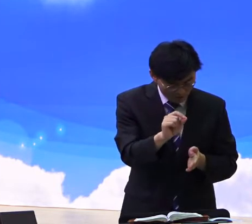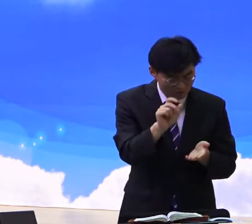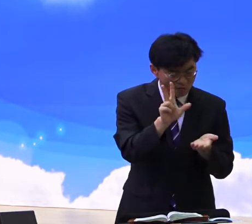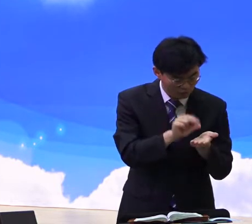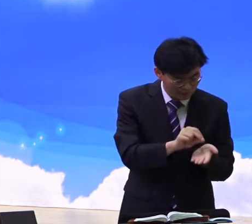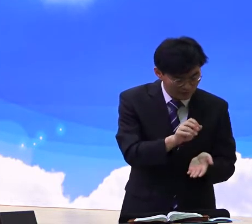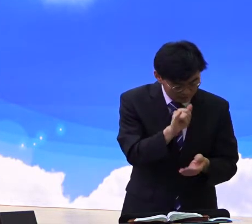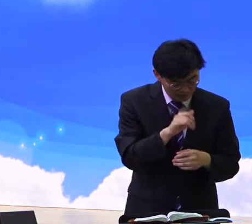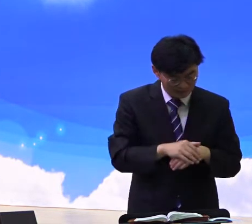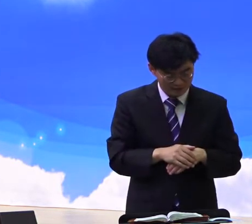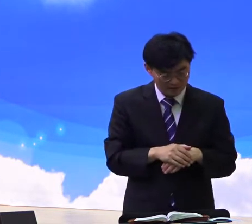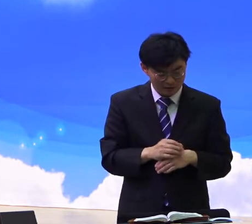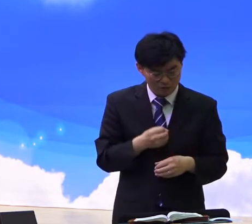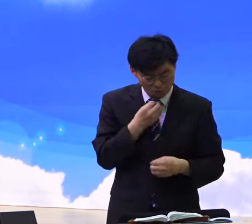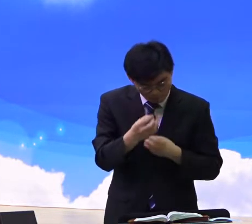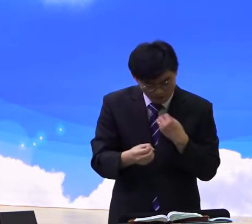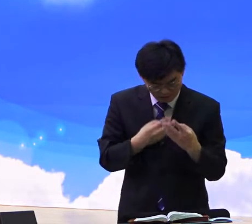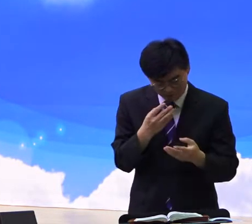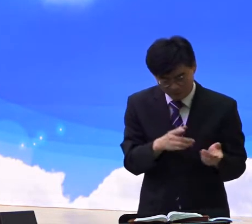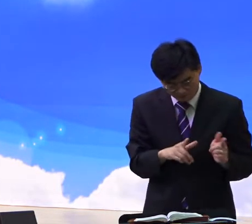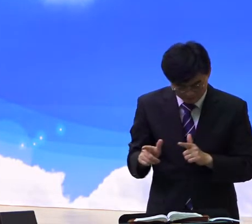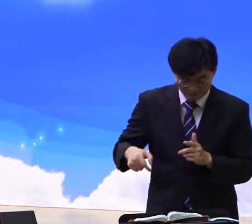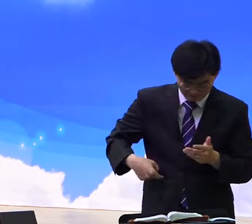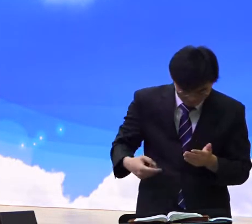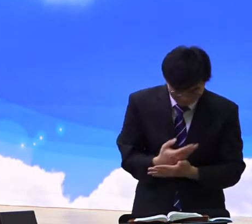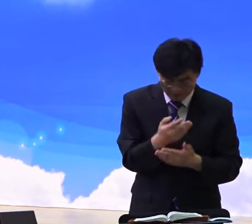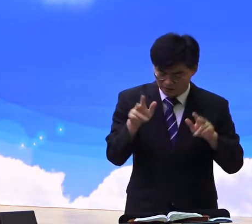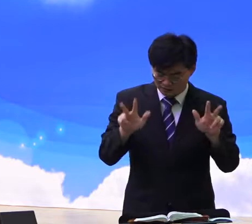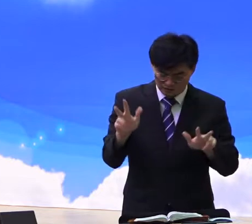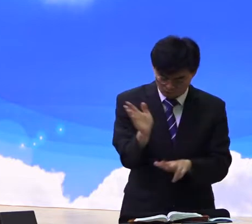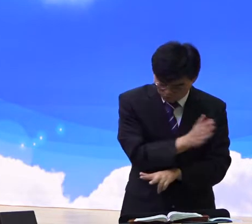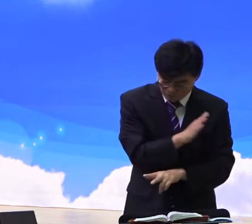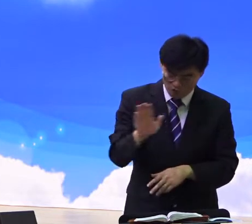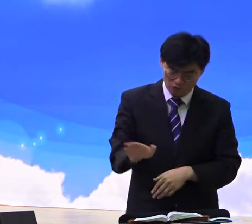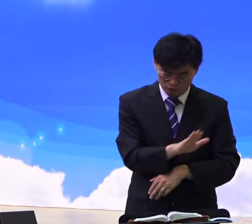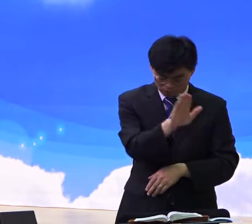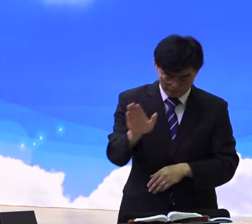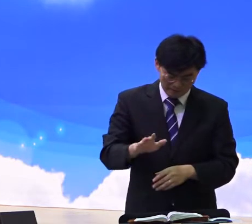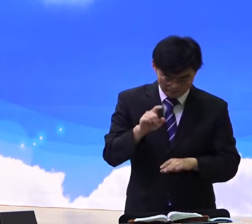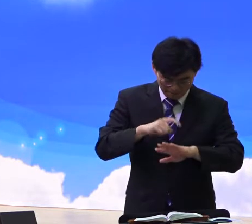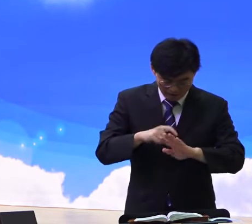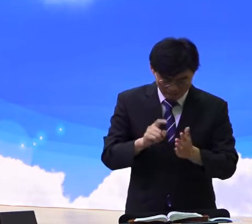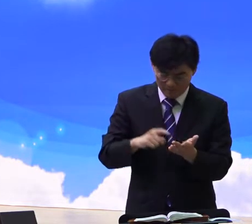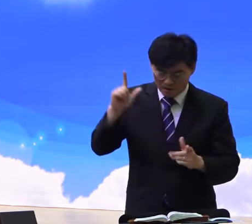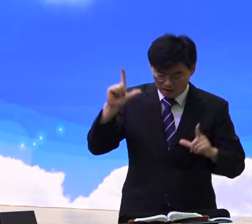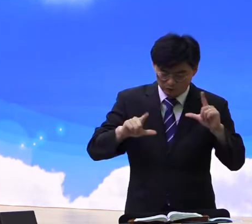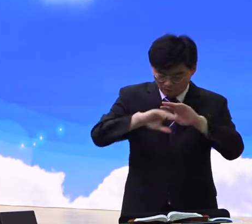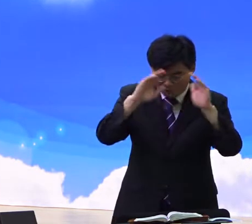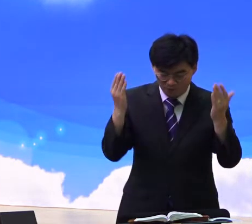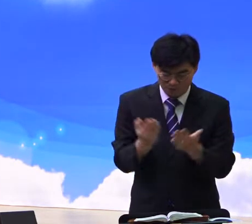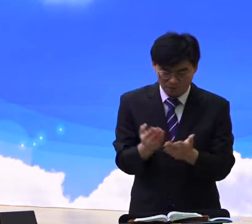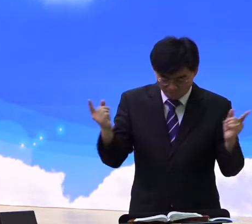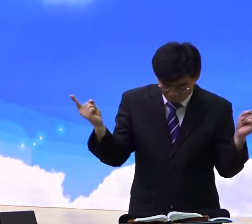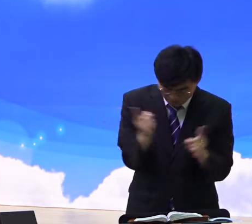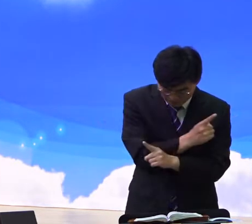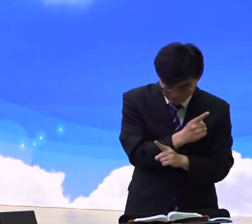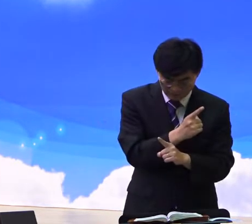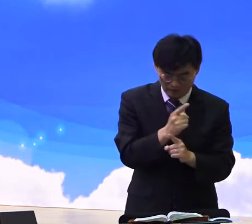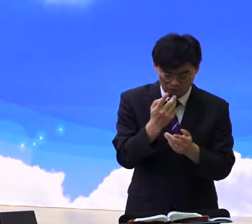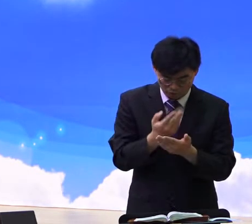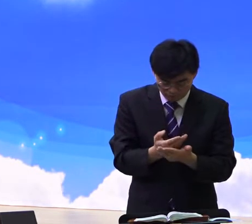인맥을 의지하며 살아왔음을 고백합니다. 이제부터는 변하게 하여 주시옵소서. 공중나는 새들도